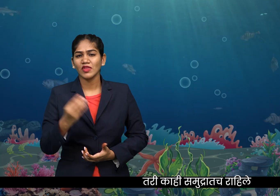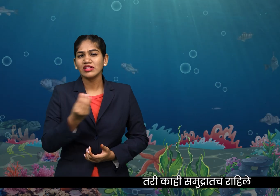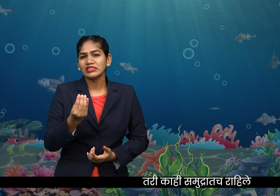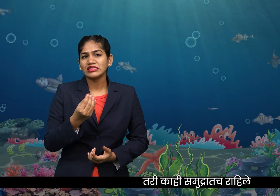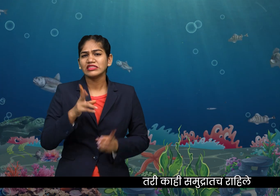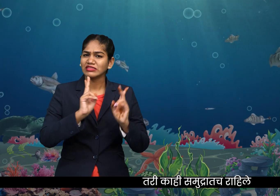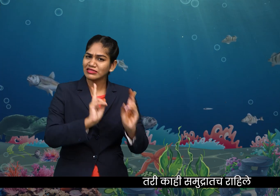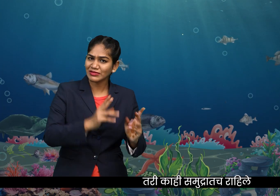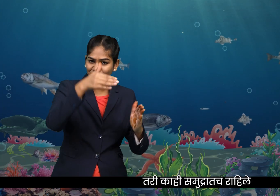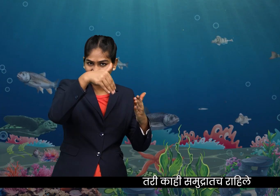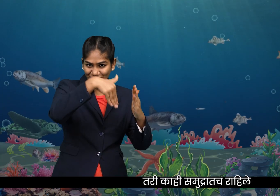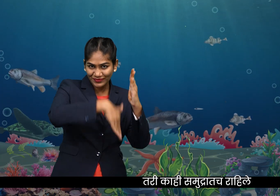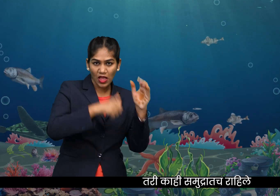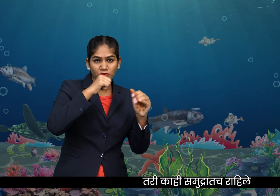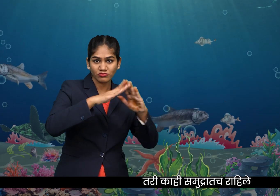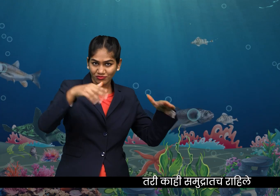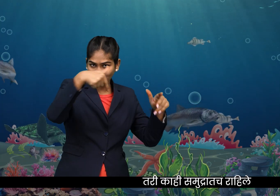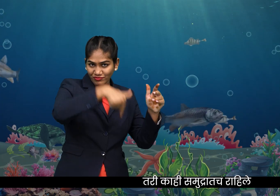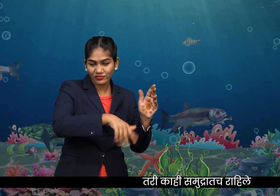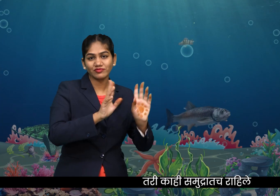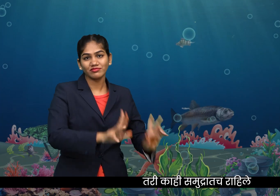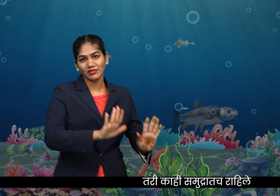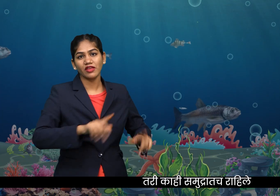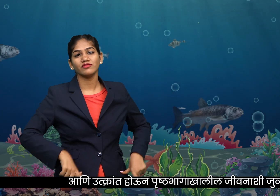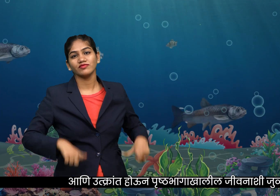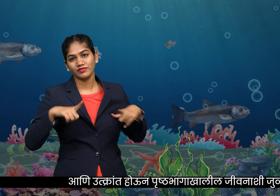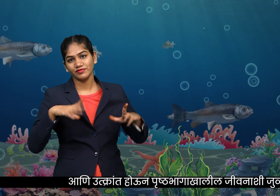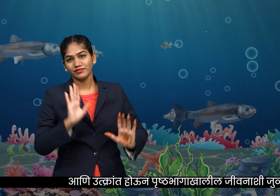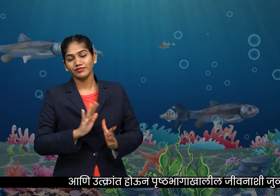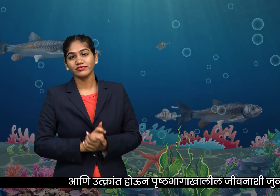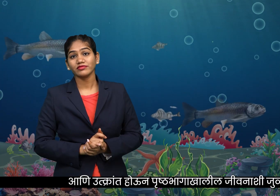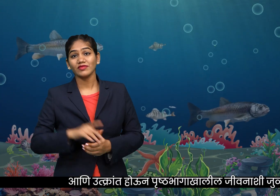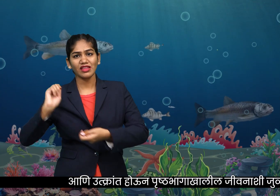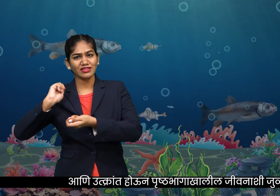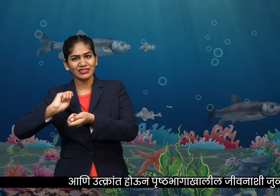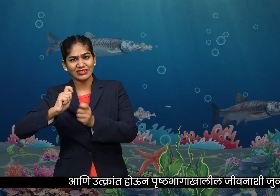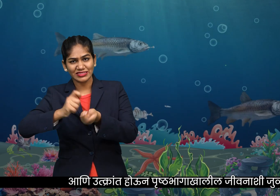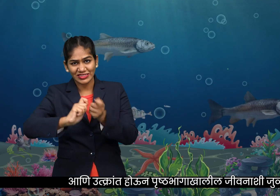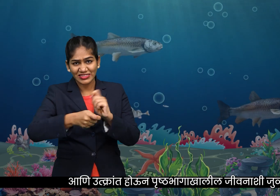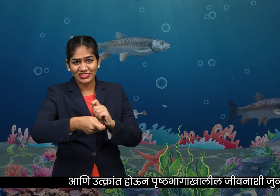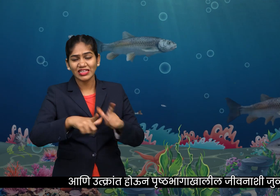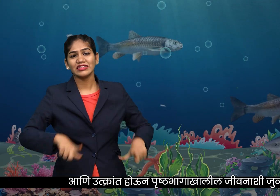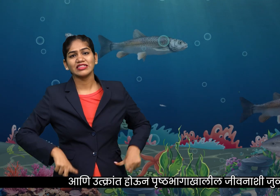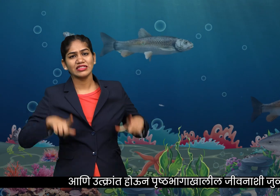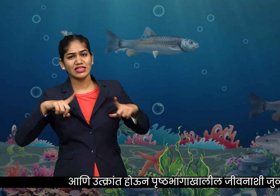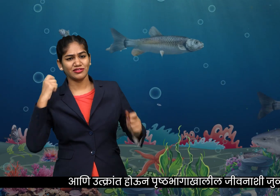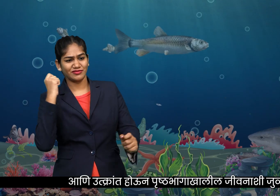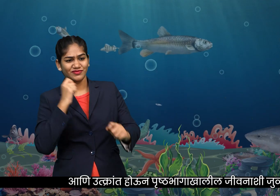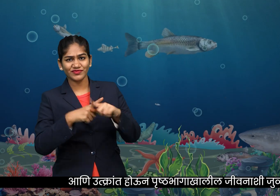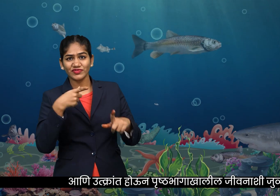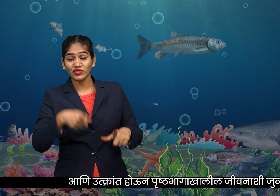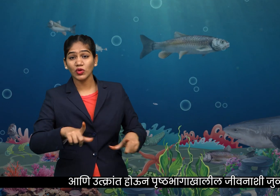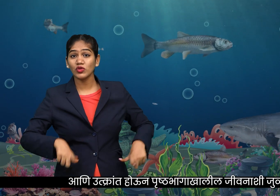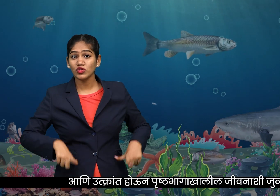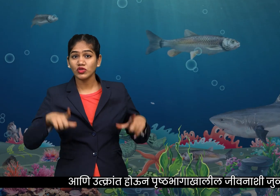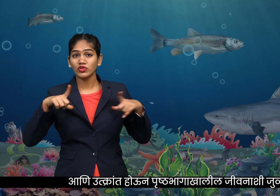तरी काही समुद्रातच राहिले आणि उत्क्रांत होऊन